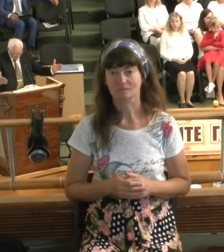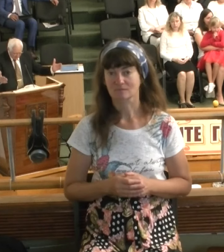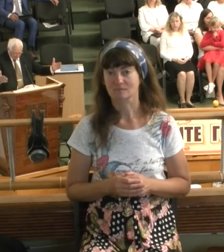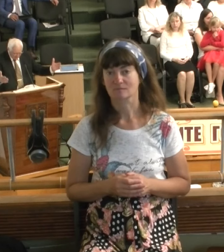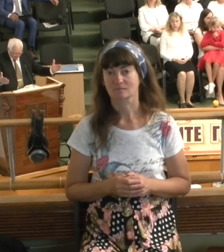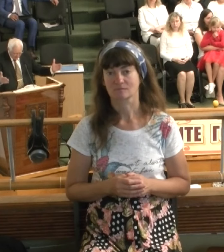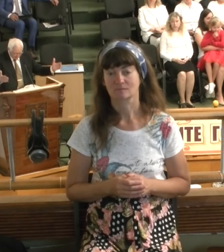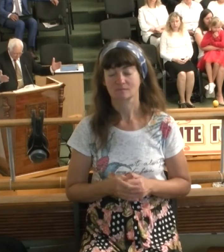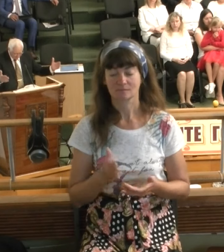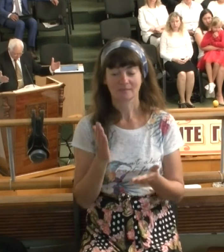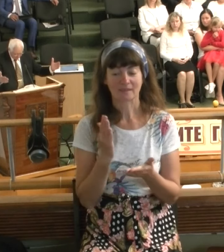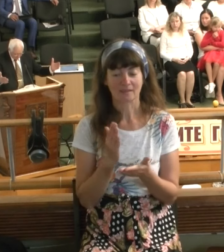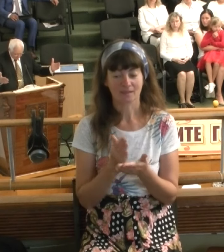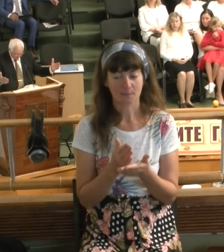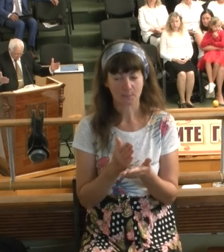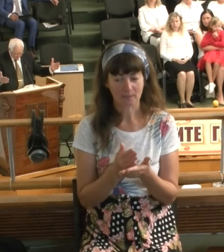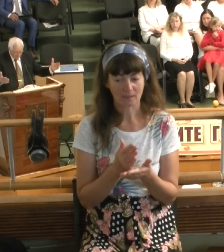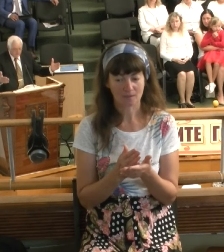призывает: